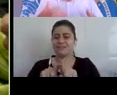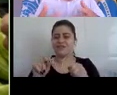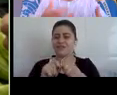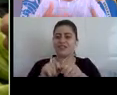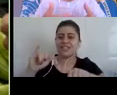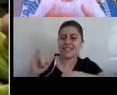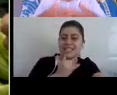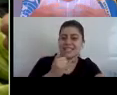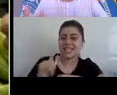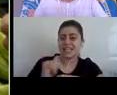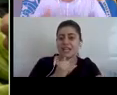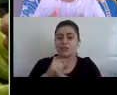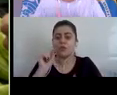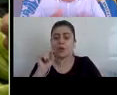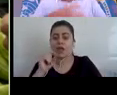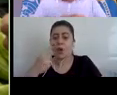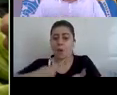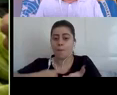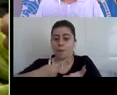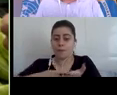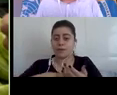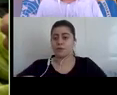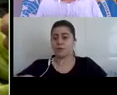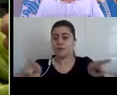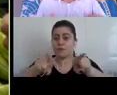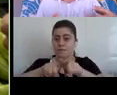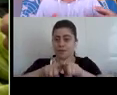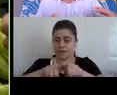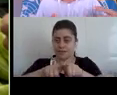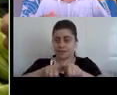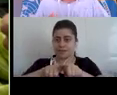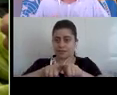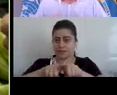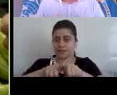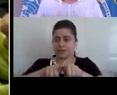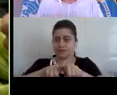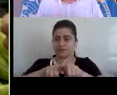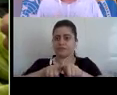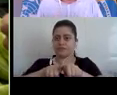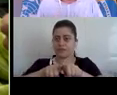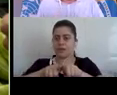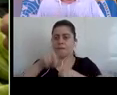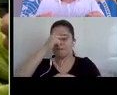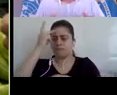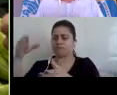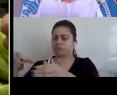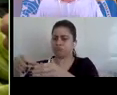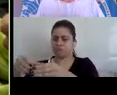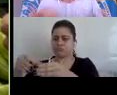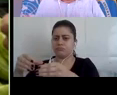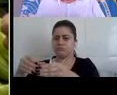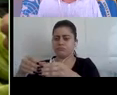de compromisso e de parcerias com as cooperativas de agricultura familiar e